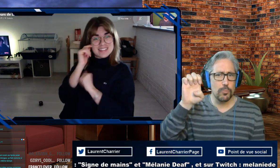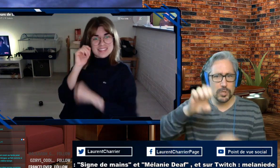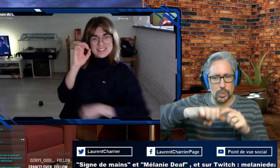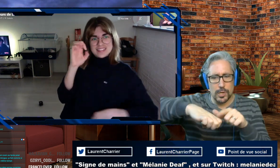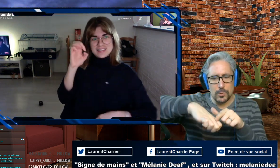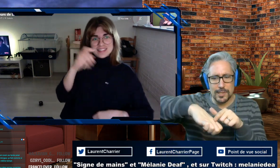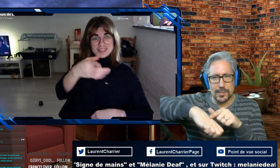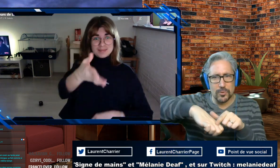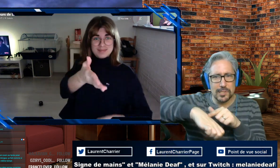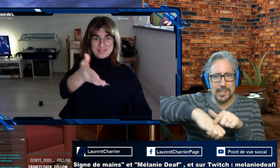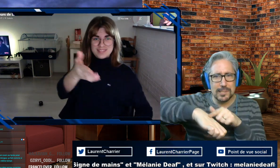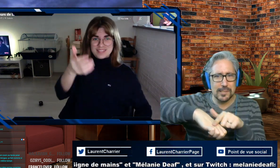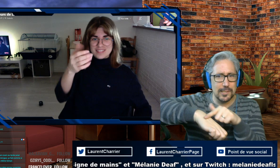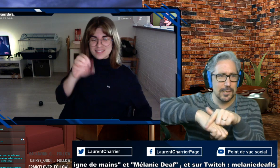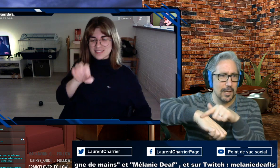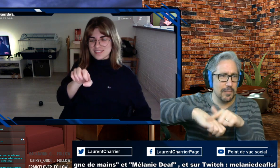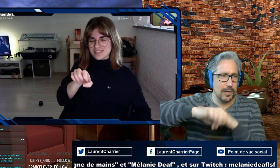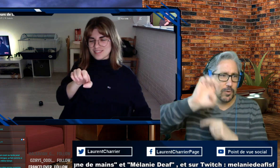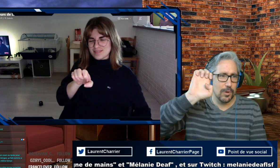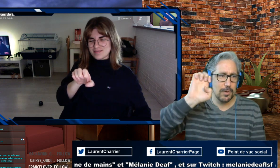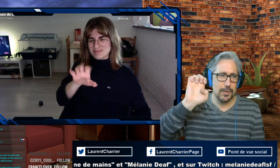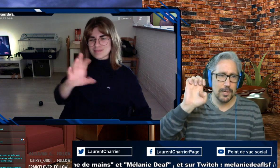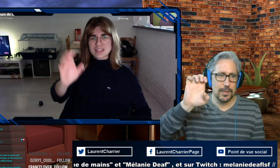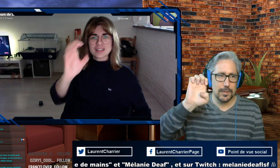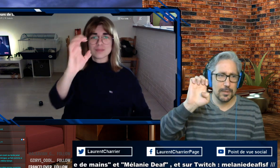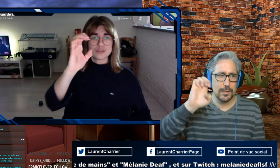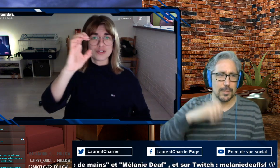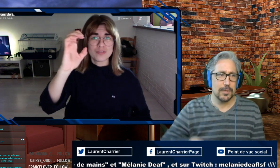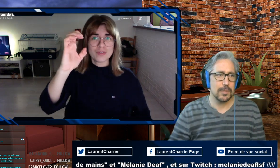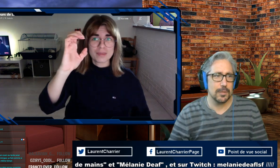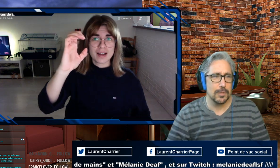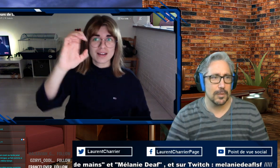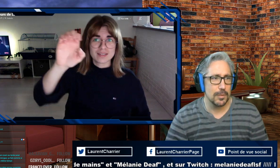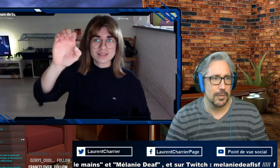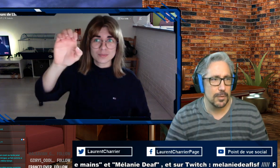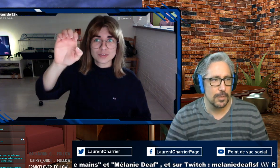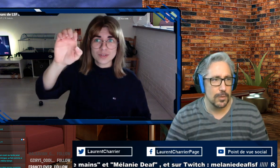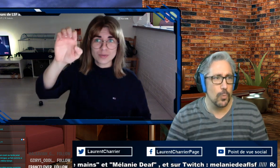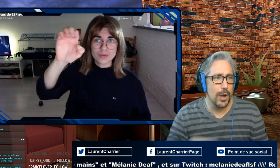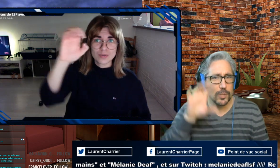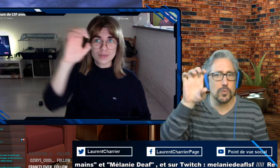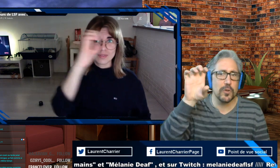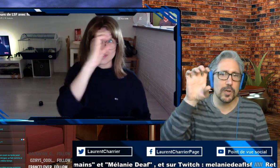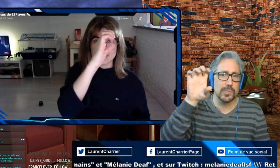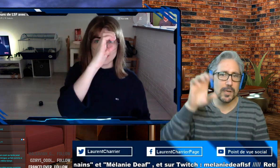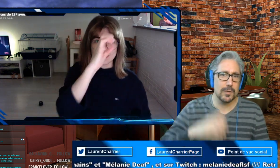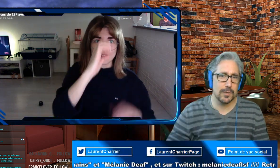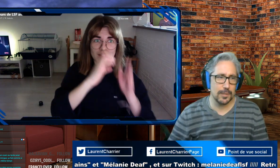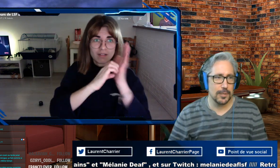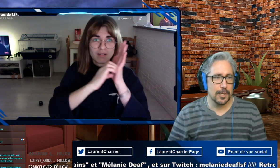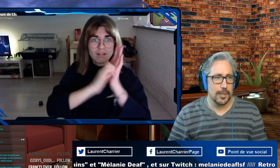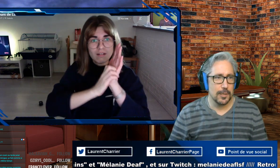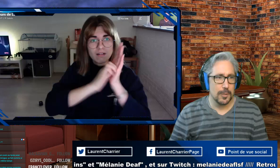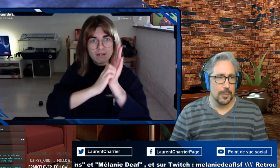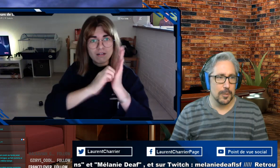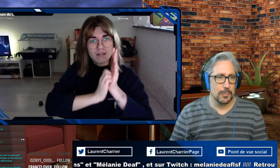Le E, mais j'en ai eu des tendinites ici, avec le E. Mais je ne le fais pas. Ouais, tu le fais comme ça, ouais.